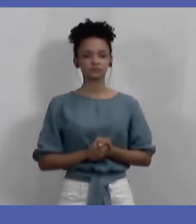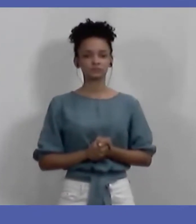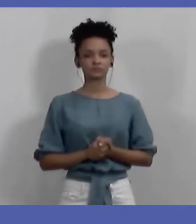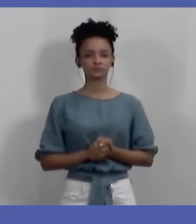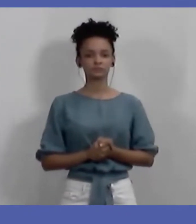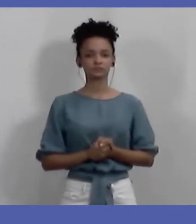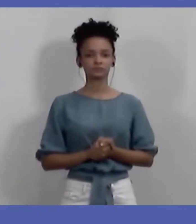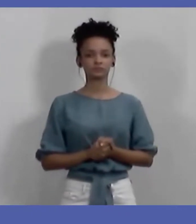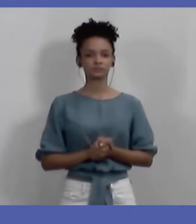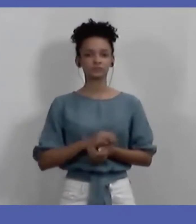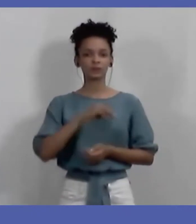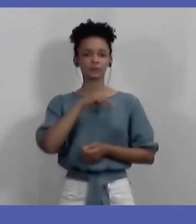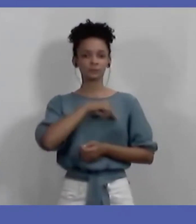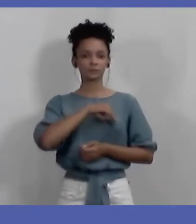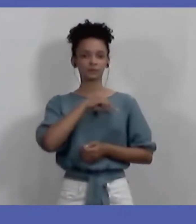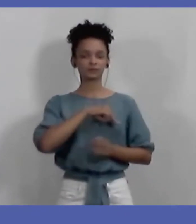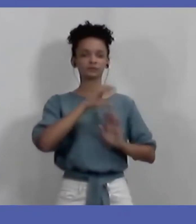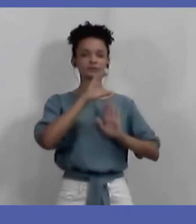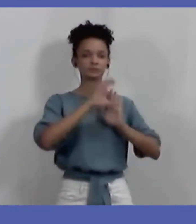Mateus 8, 20, né?